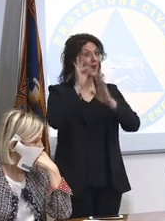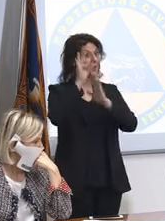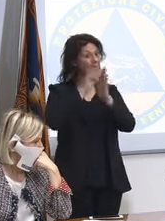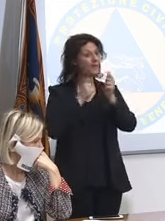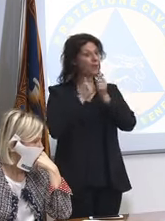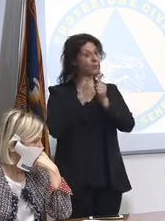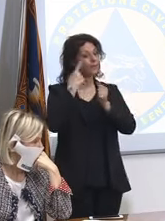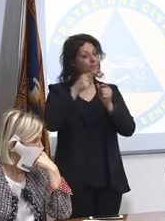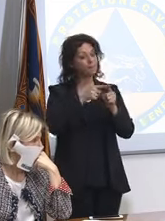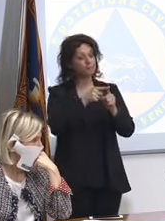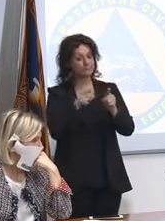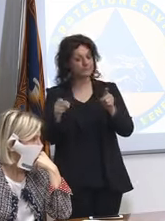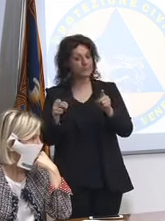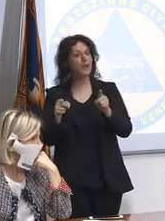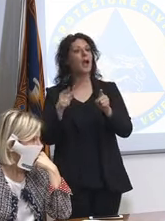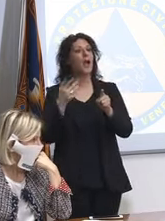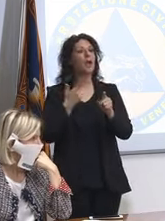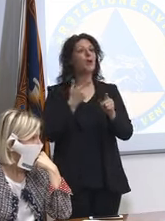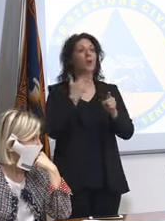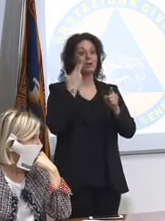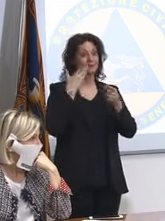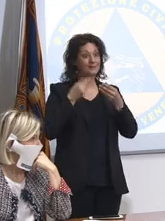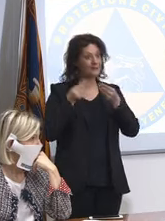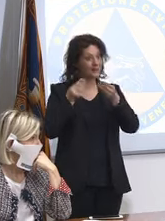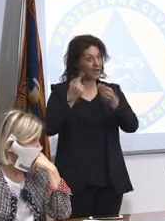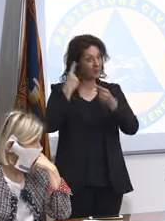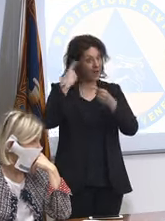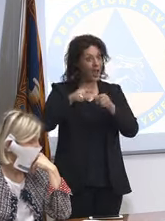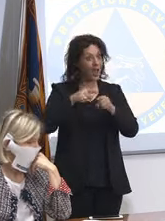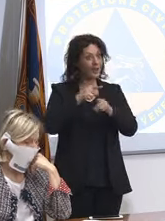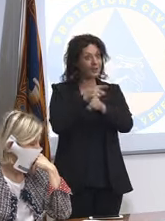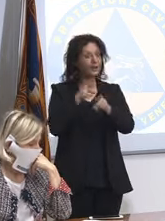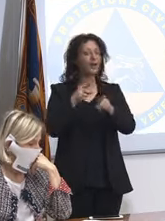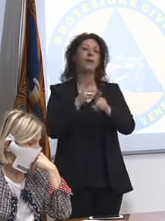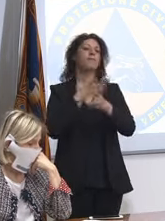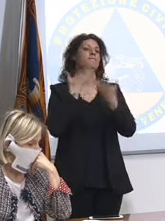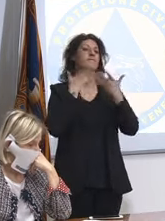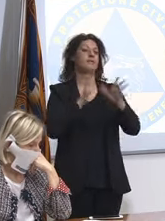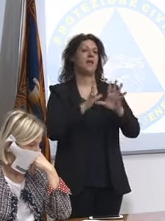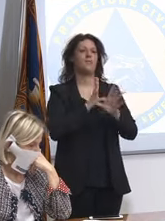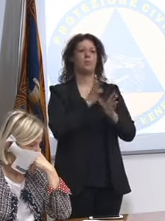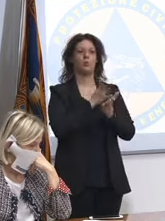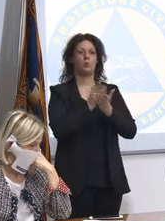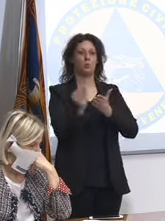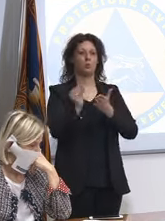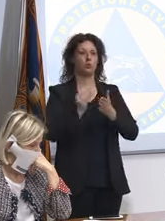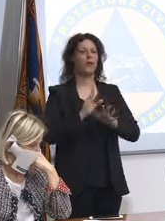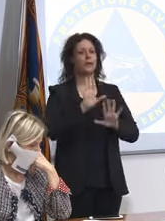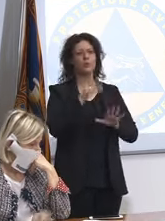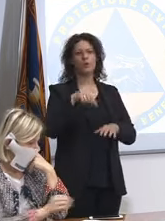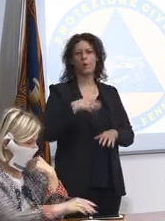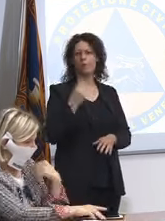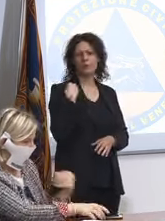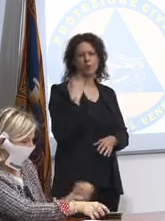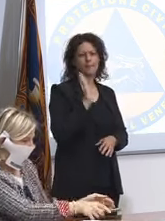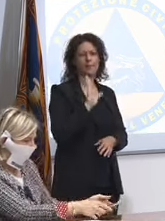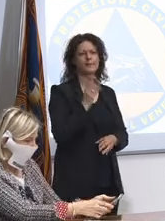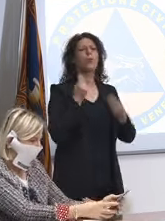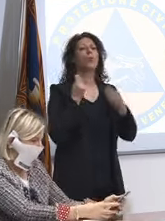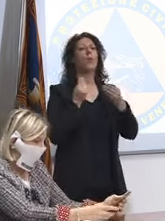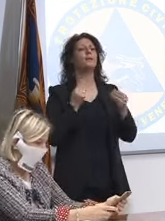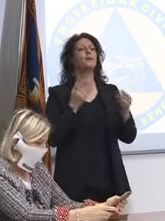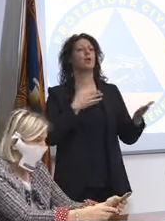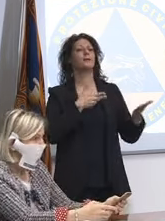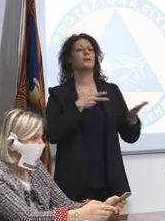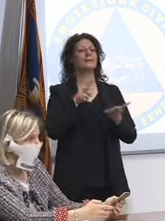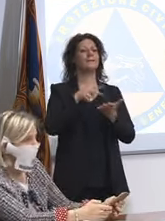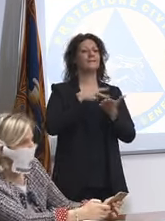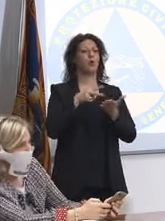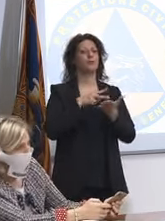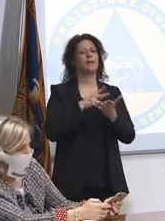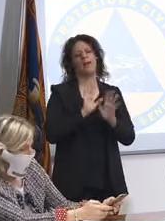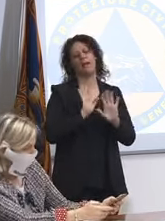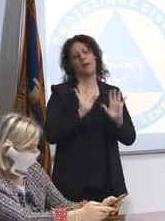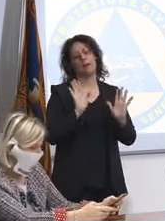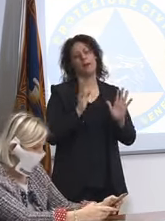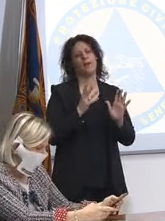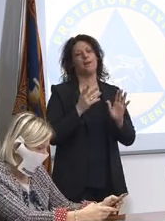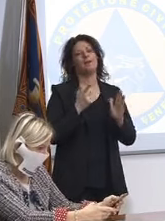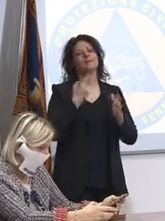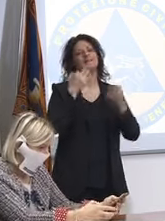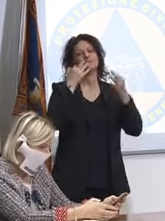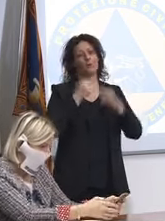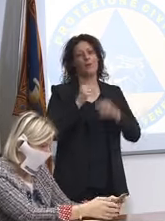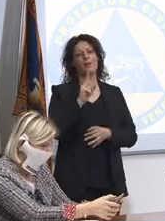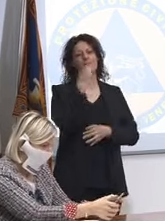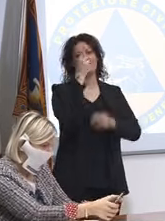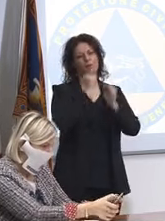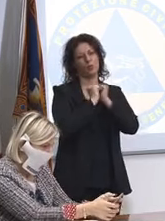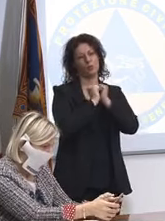chiudiamo tutta la partita. Adesso non chiedetemi, ma le discoteche quando le apriranno? Sicuramente non il 1° giugno, però insomma vedremo